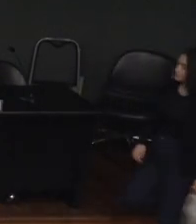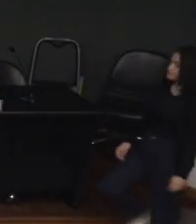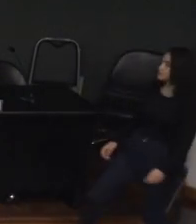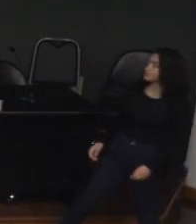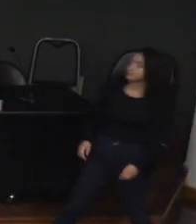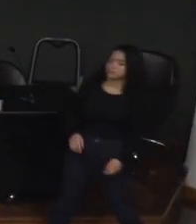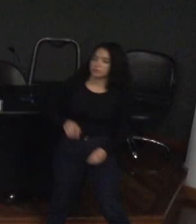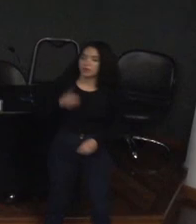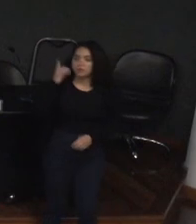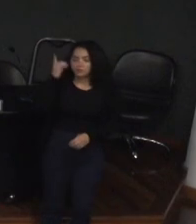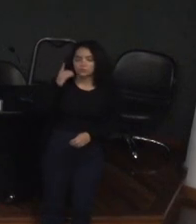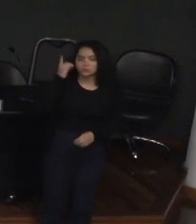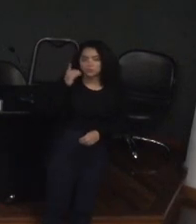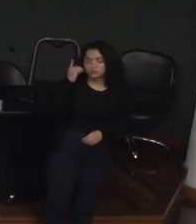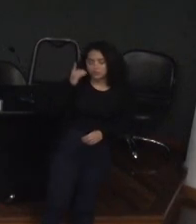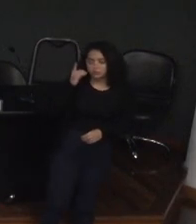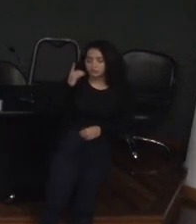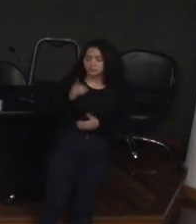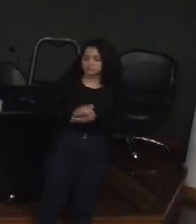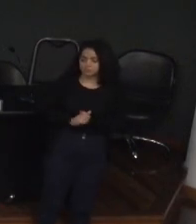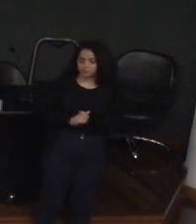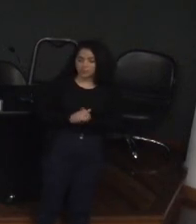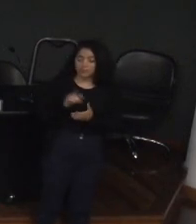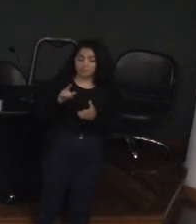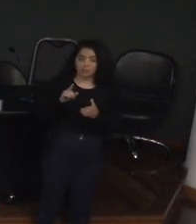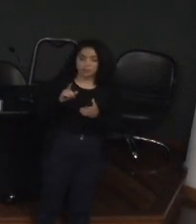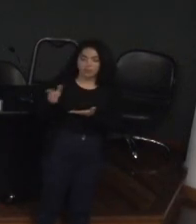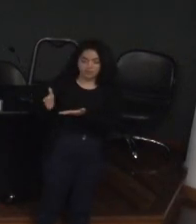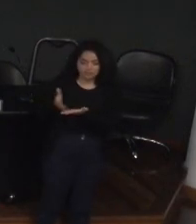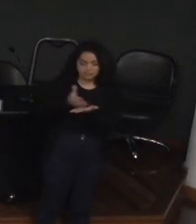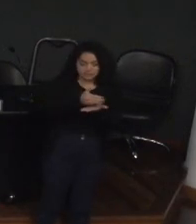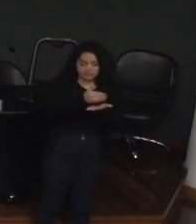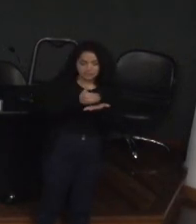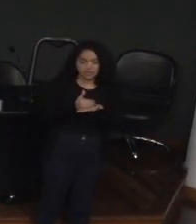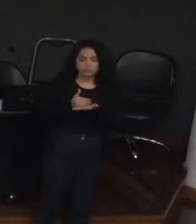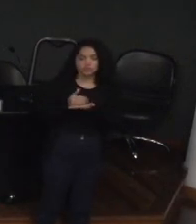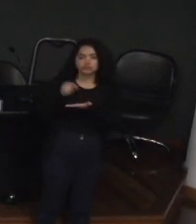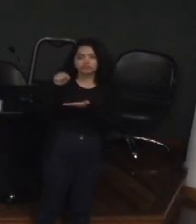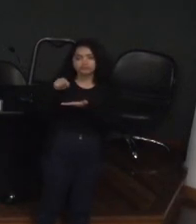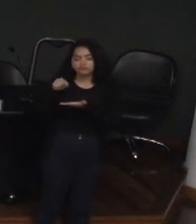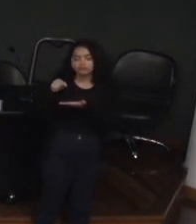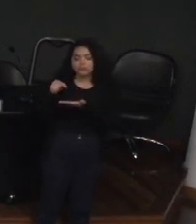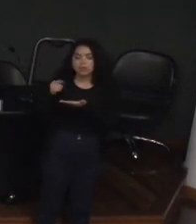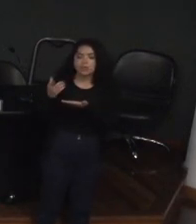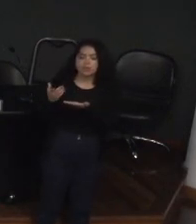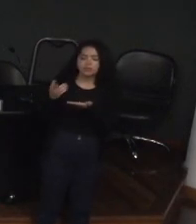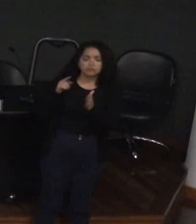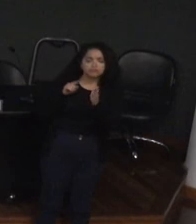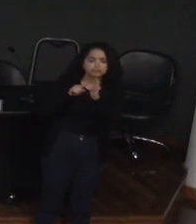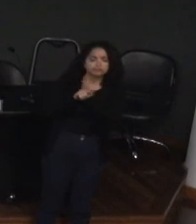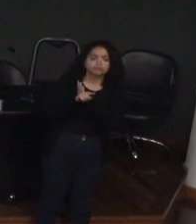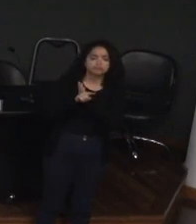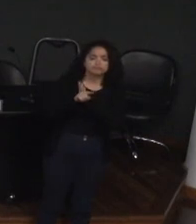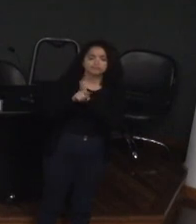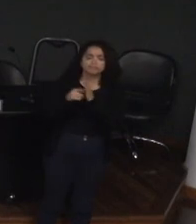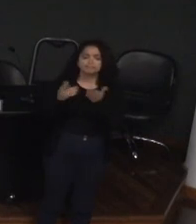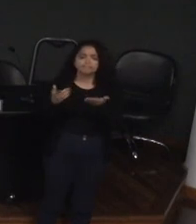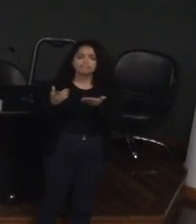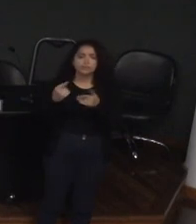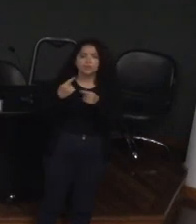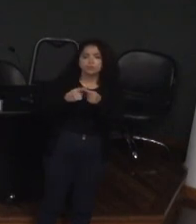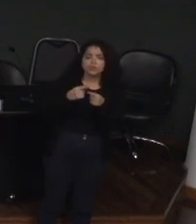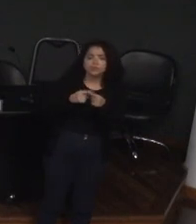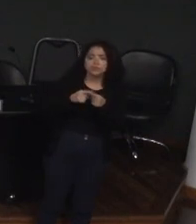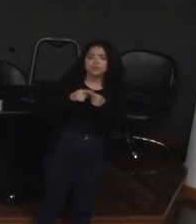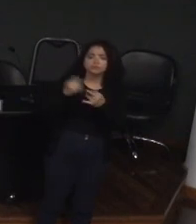fulano X, né? Esse dado, de alguma forma, está lá e eu questiono. Ah, por que você tem